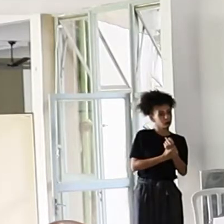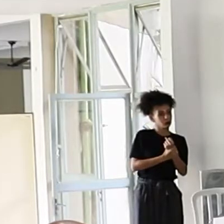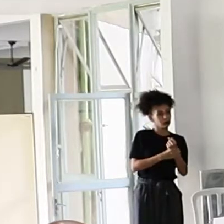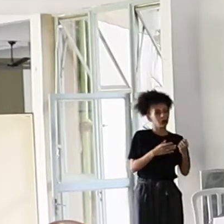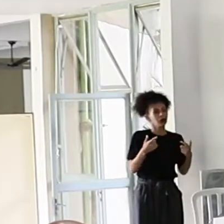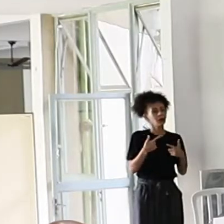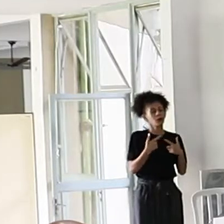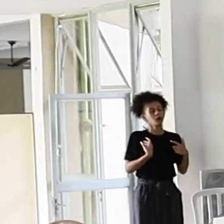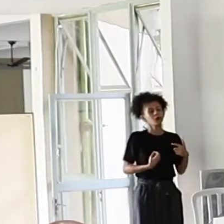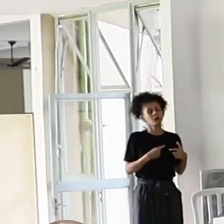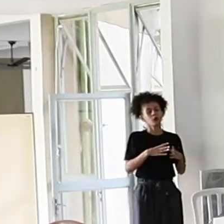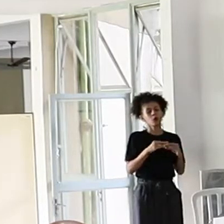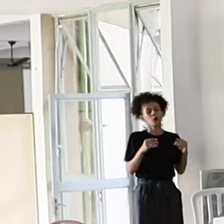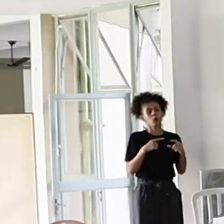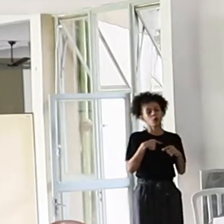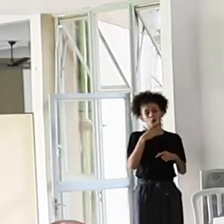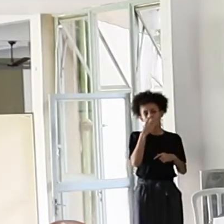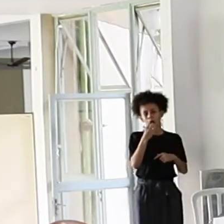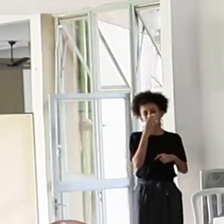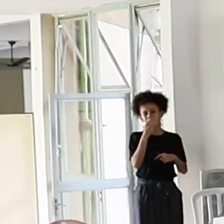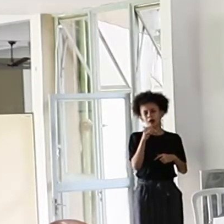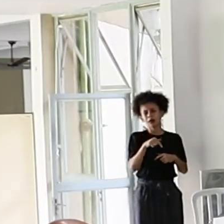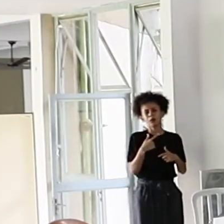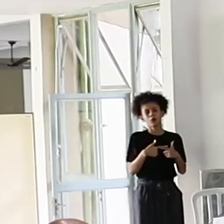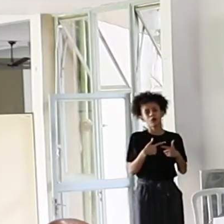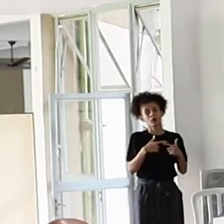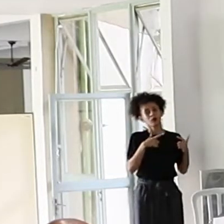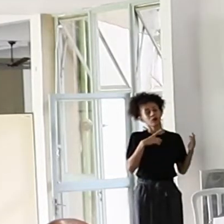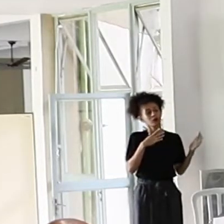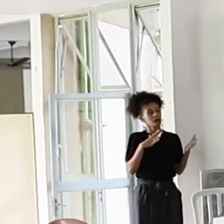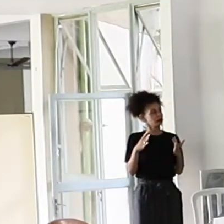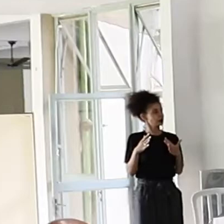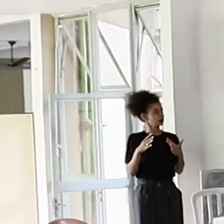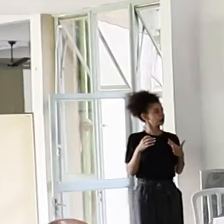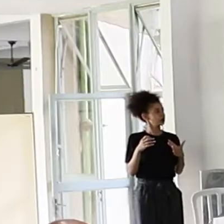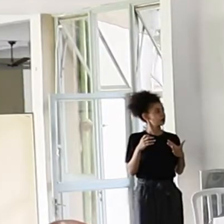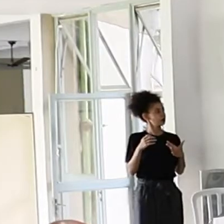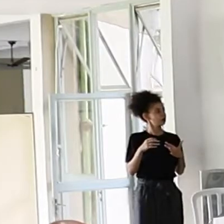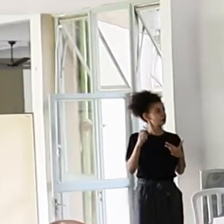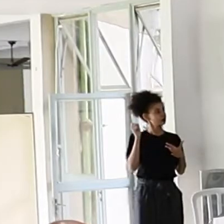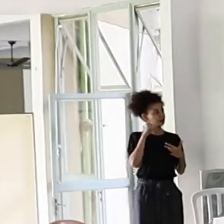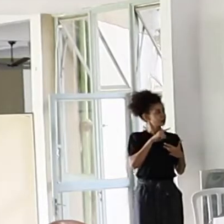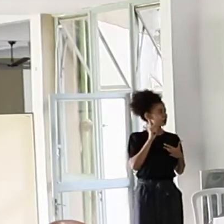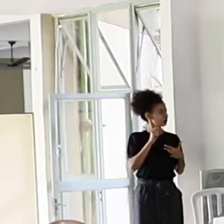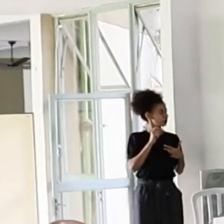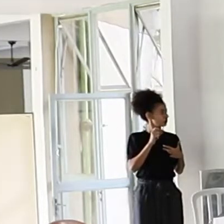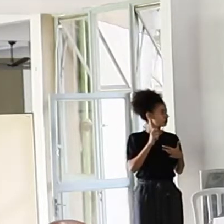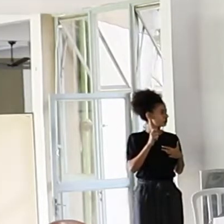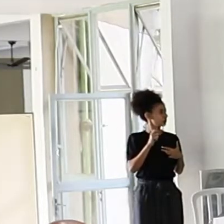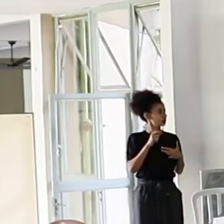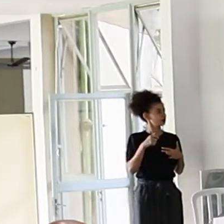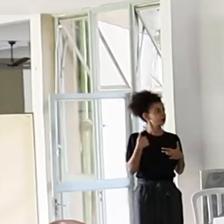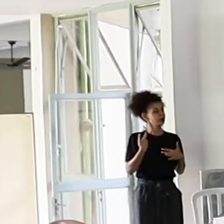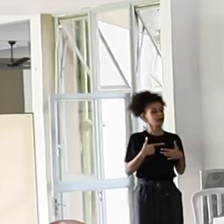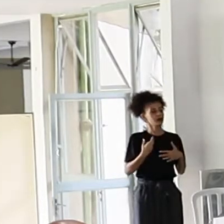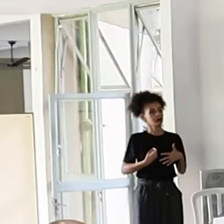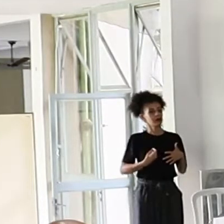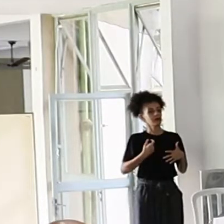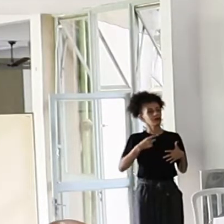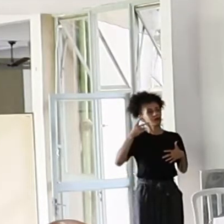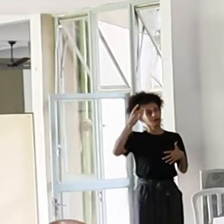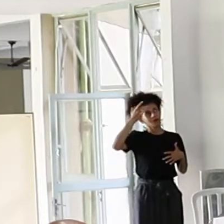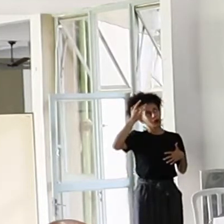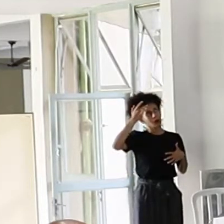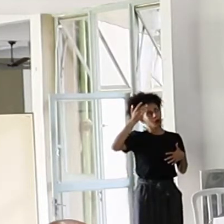que que eu tô no Guará I Guará também passa por uma situação bastante complexa que a gente precisa